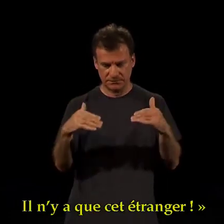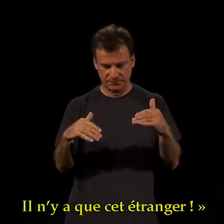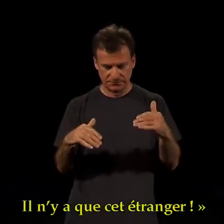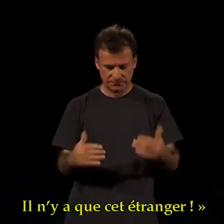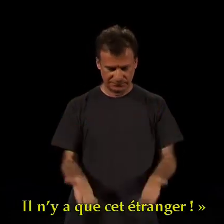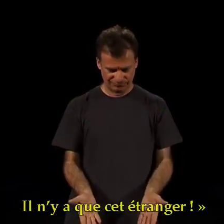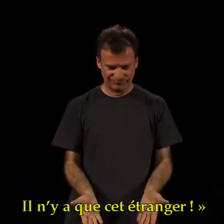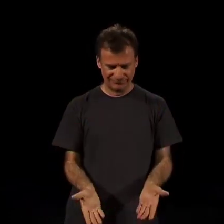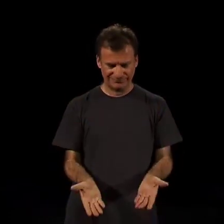Et Jésus dit au Samaritain: